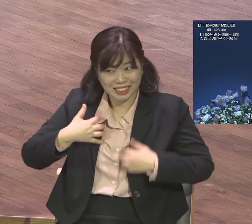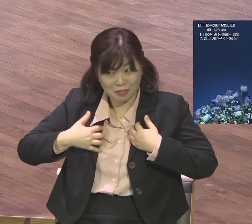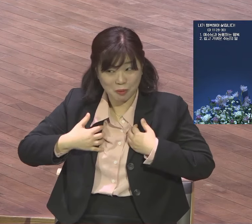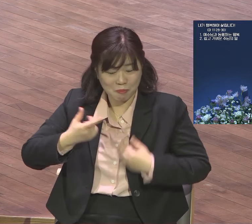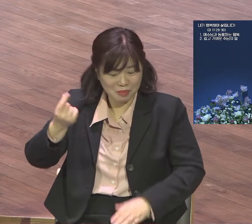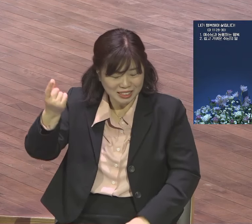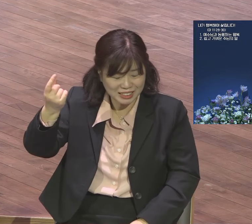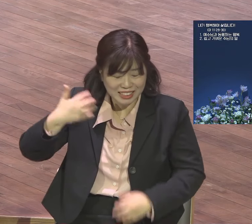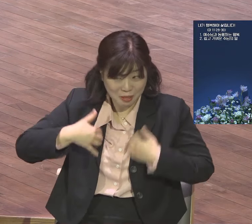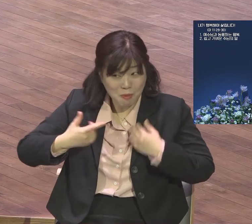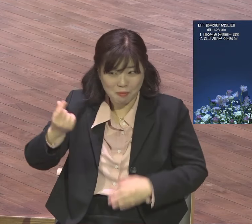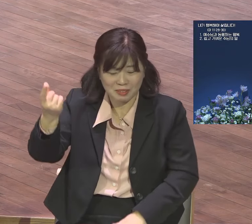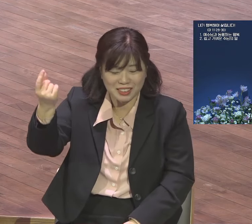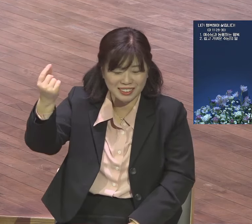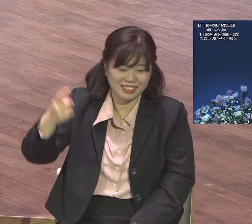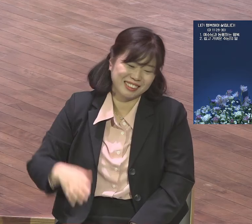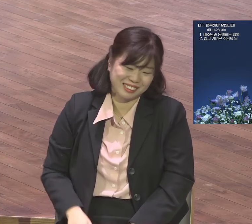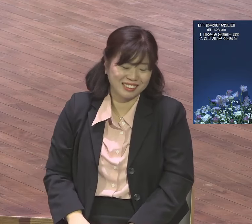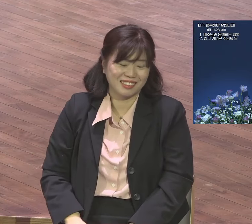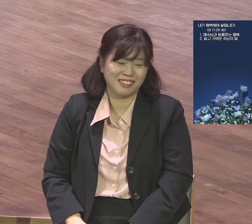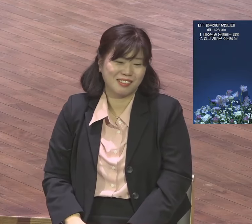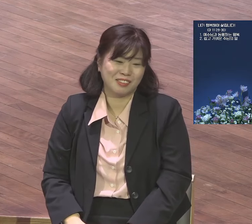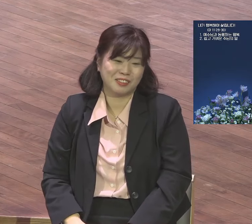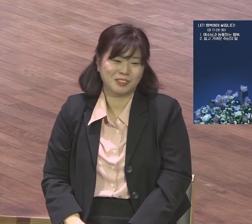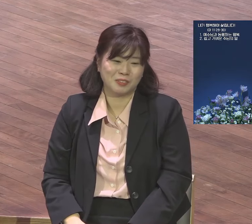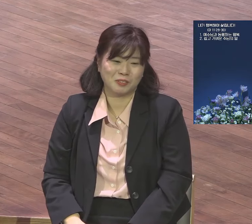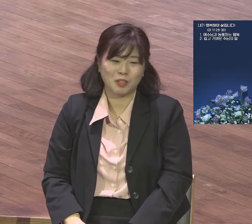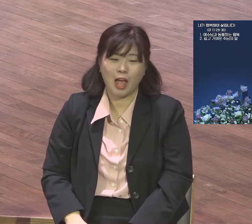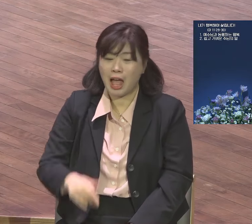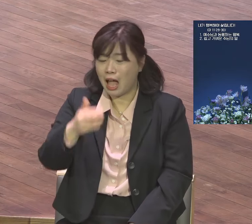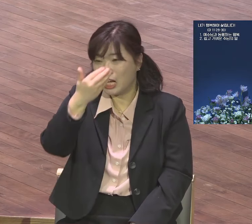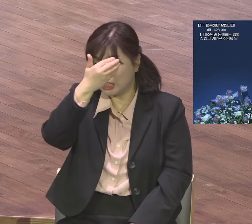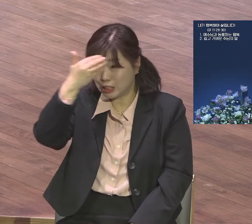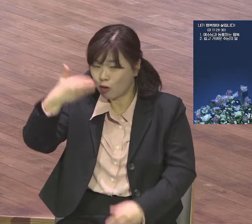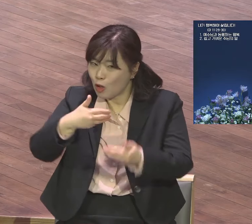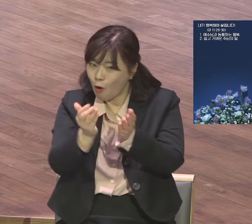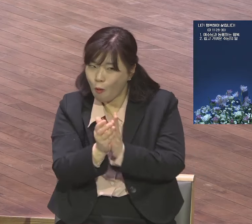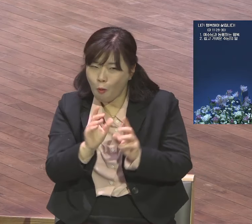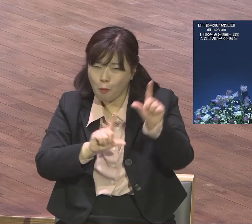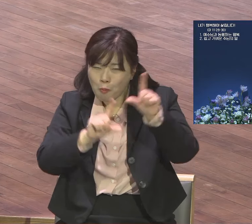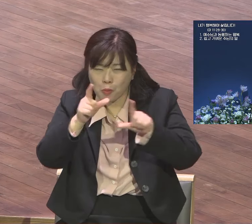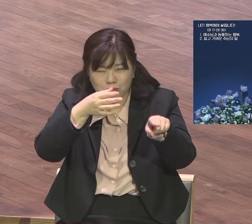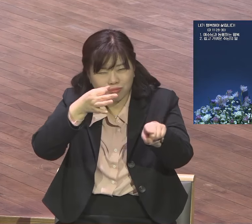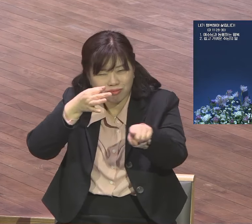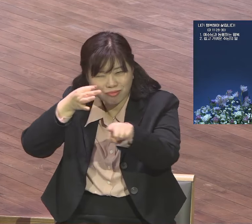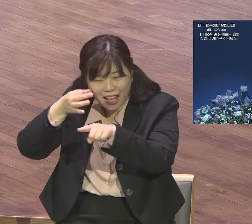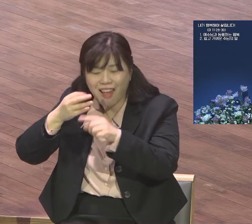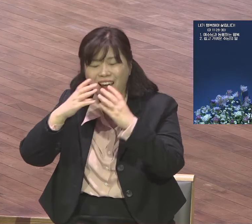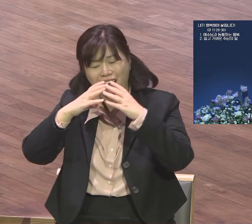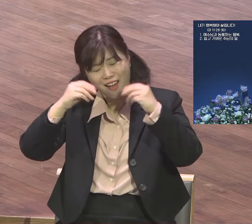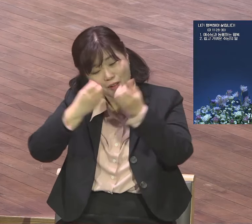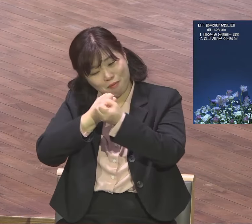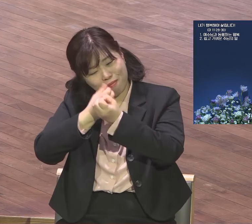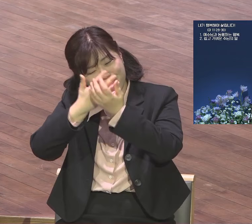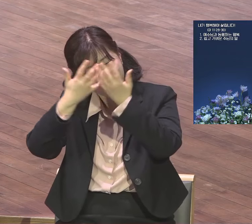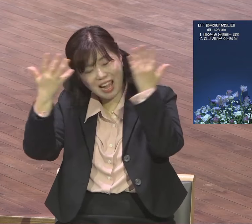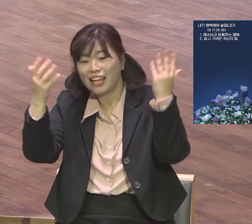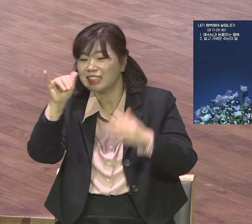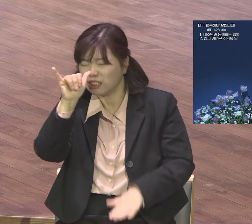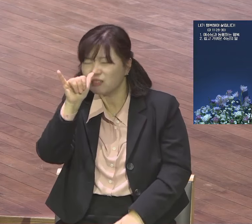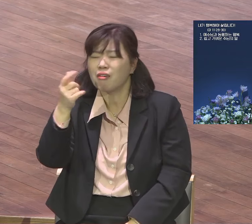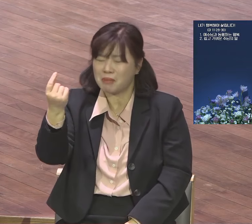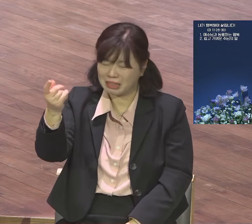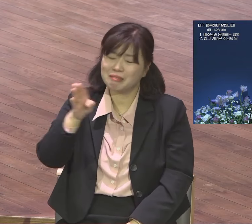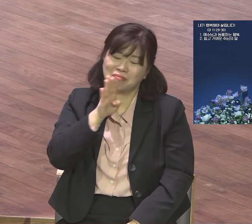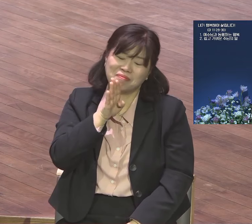보면 표정이 아까 우리 기간 발표를 했던 윤영국 랩런트들 같이 밝습니다. 영적인 생동감이